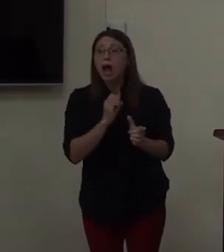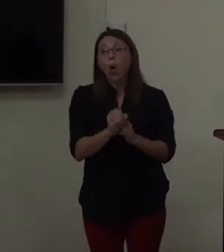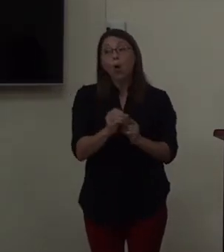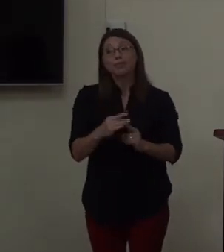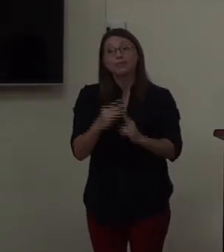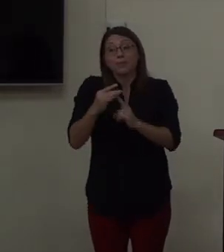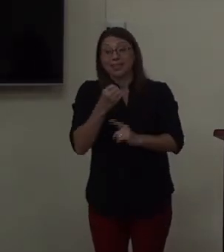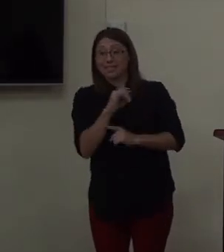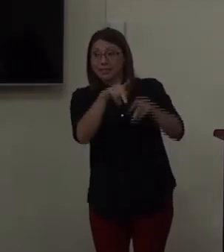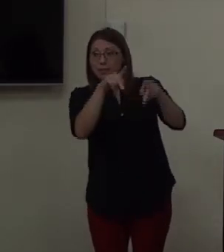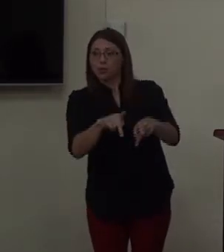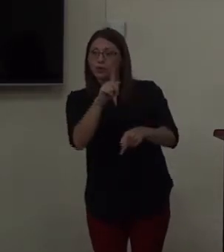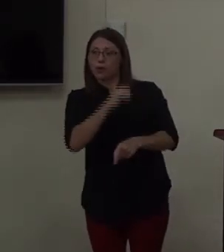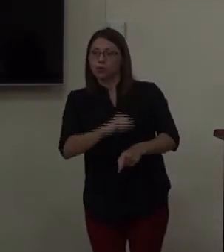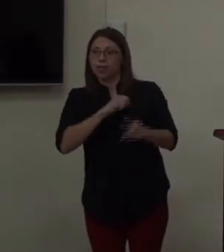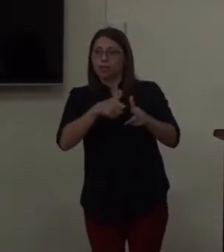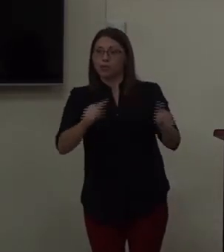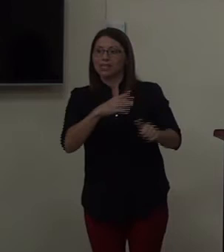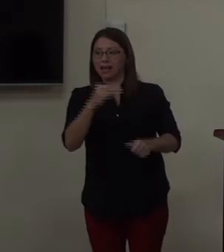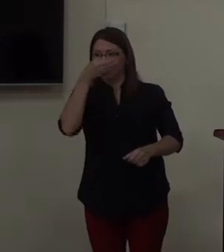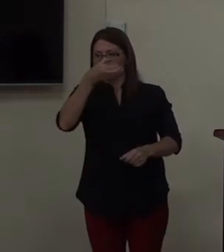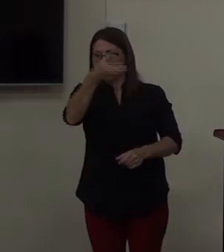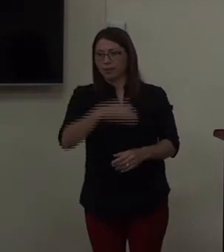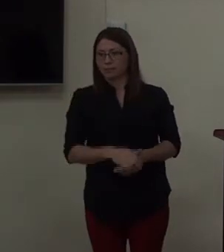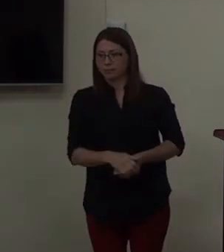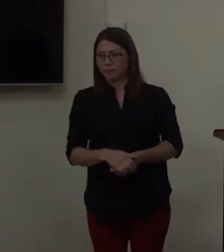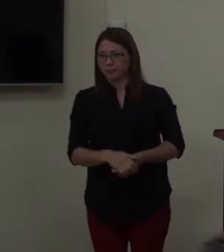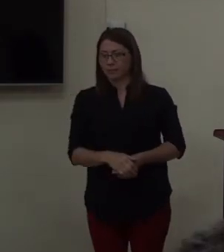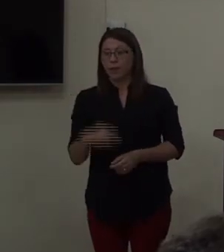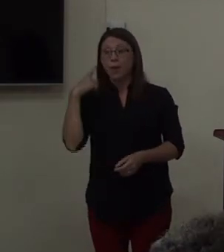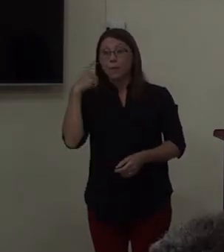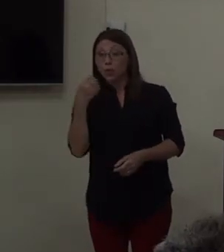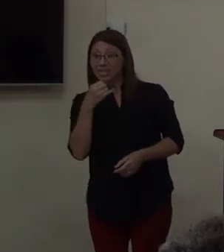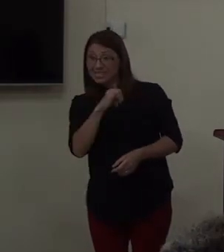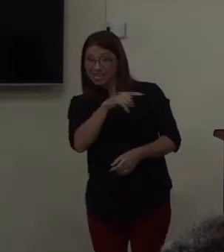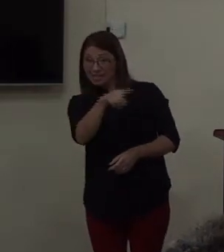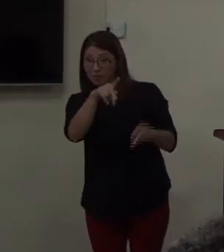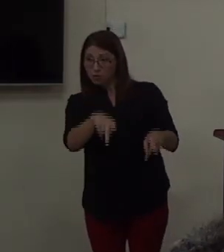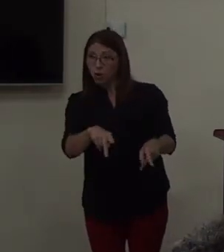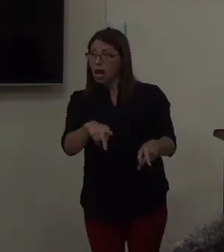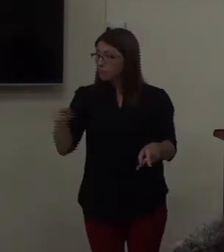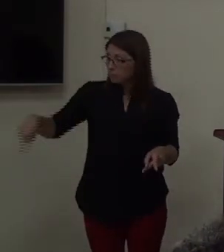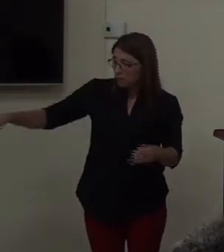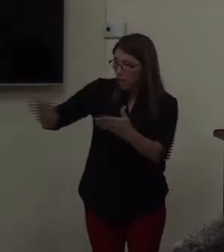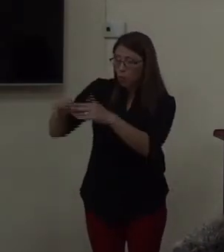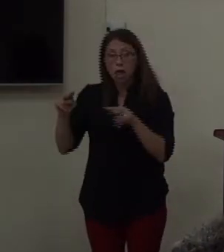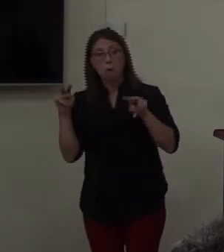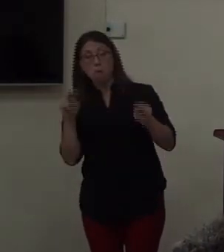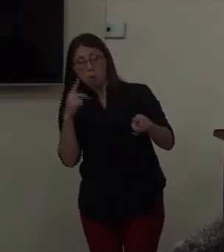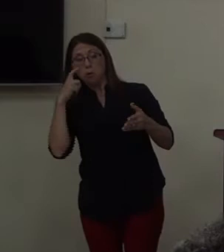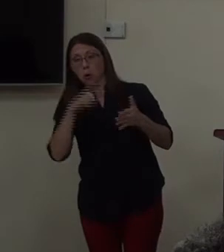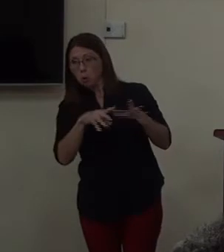autoridad lingüística, ¿verdad? Y cultural. Porque si es reconocido por la comunidad como una autoridad